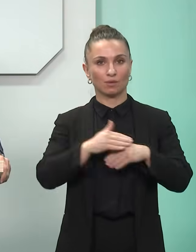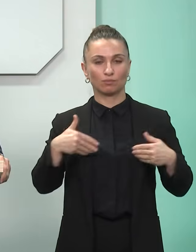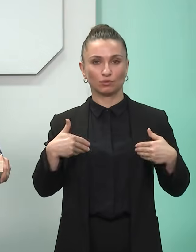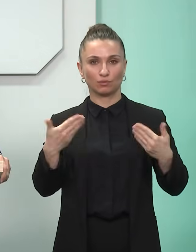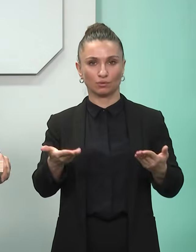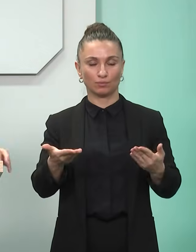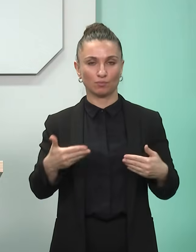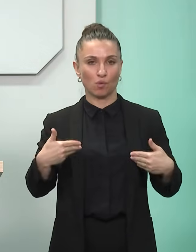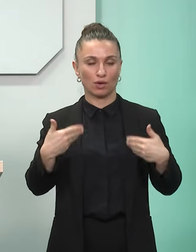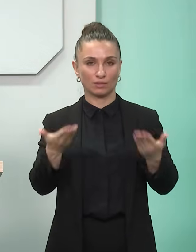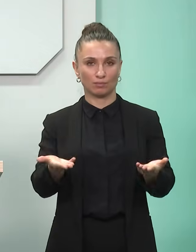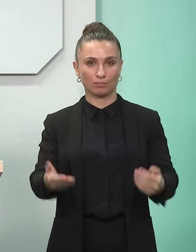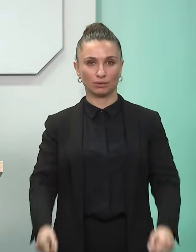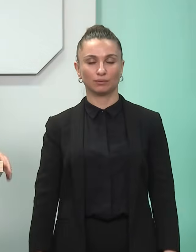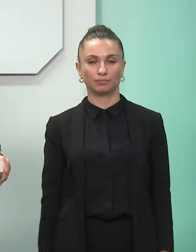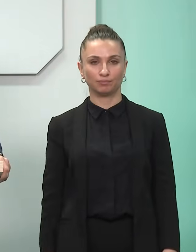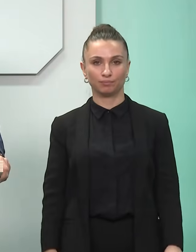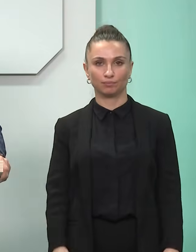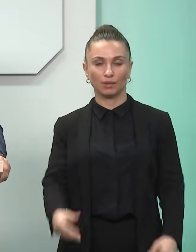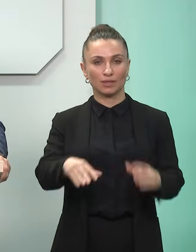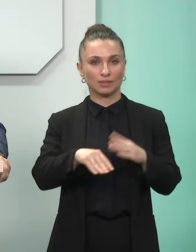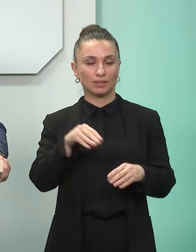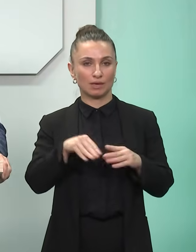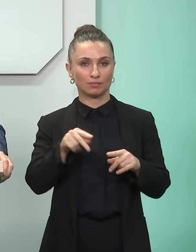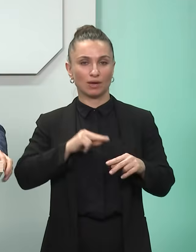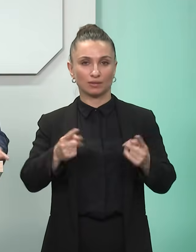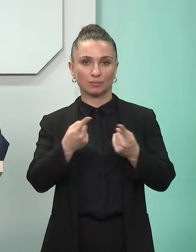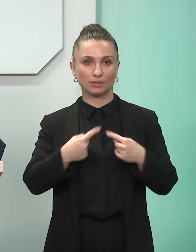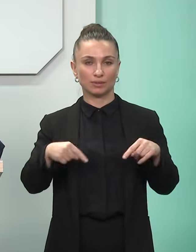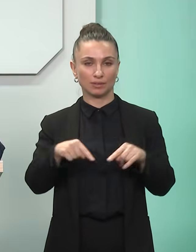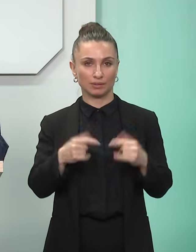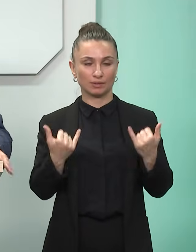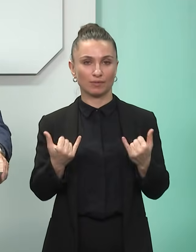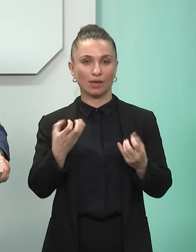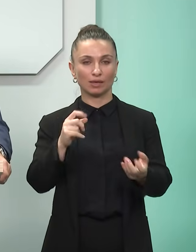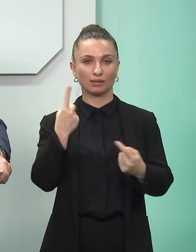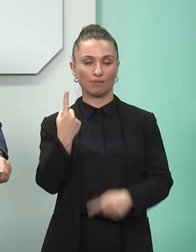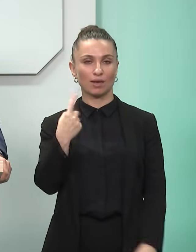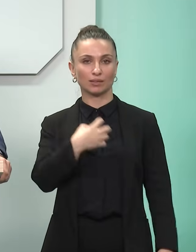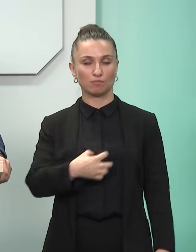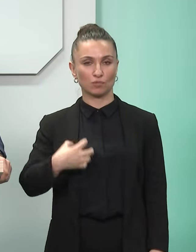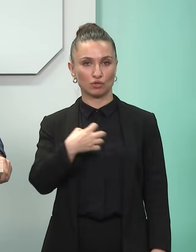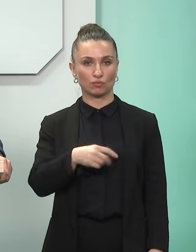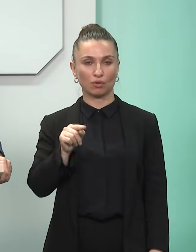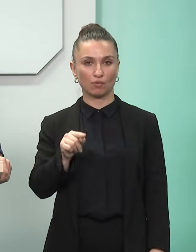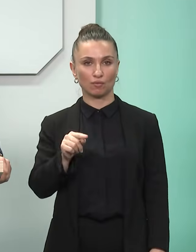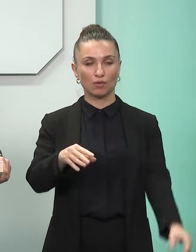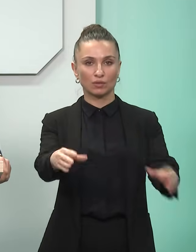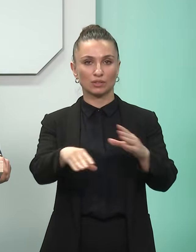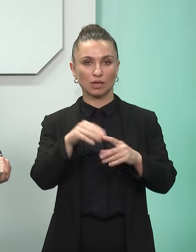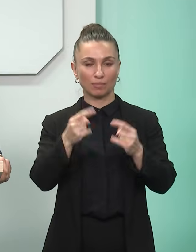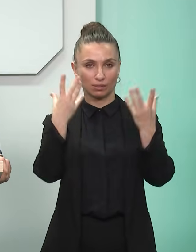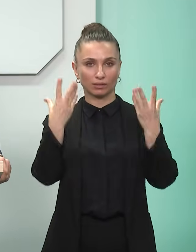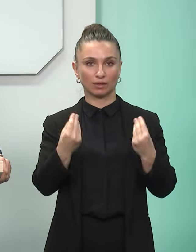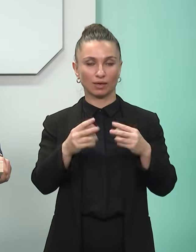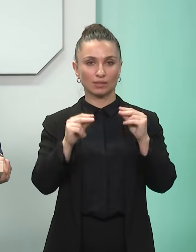საღამომშვიდობის მოგესალმებით. საარჩევნო ადმინისტრაციამ კიდევ ერთი მნიშვნელოვანი საარჩევნო